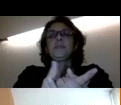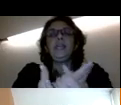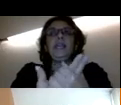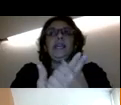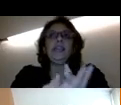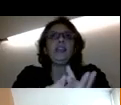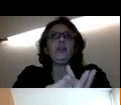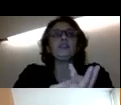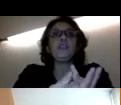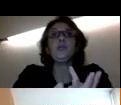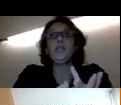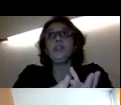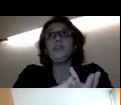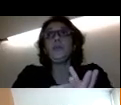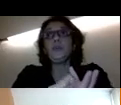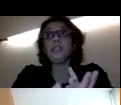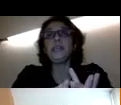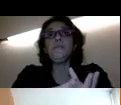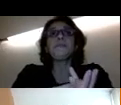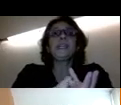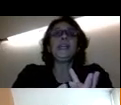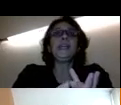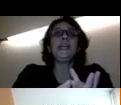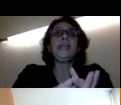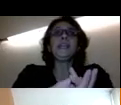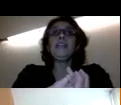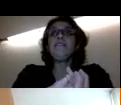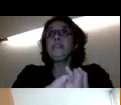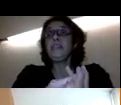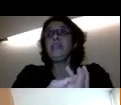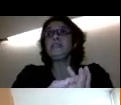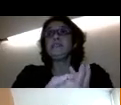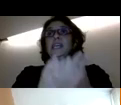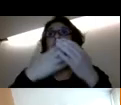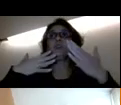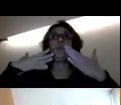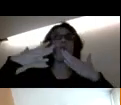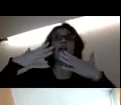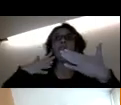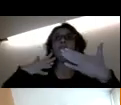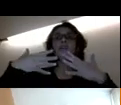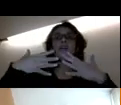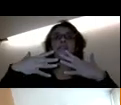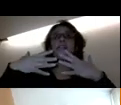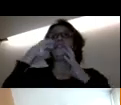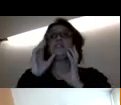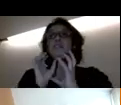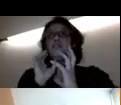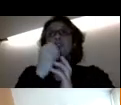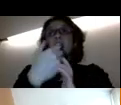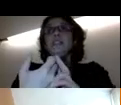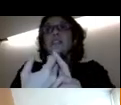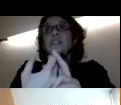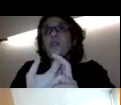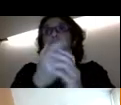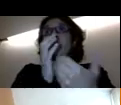en los procesos lingüísticos, porque es relevante saber cuándo hacer la